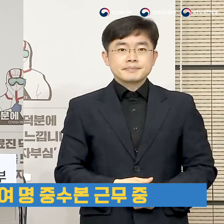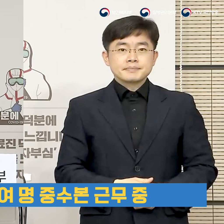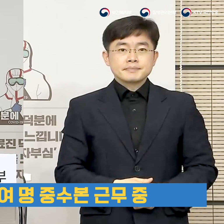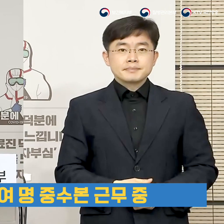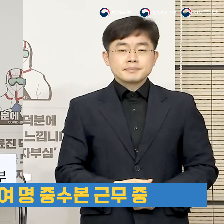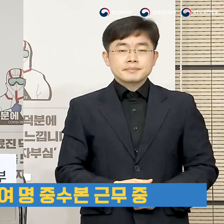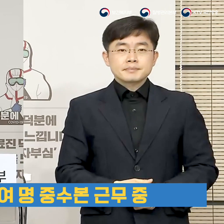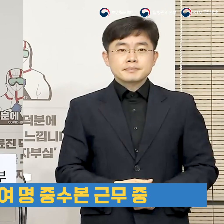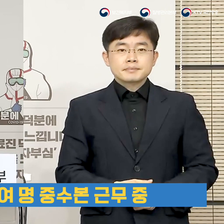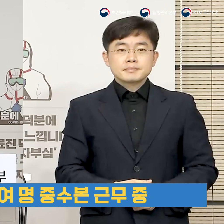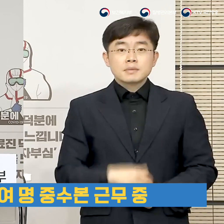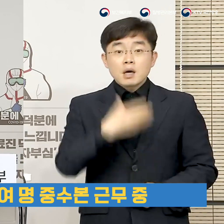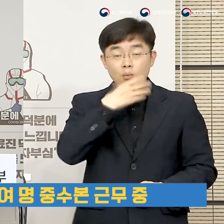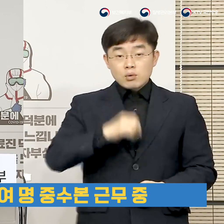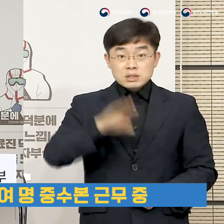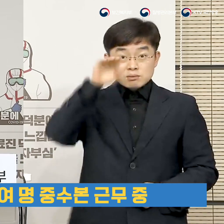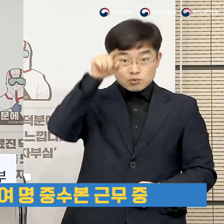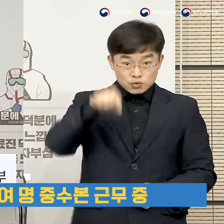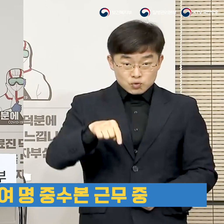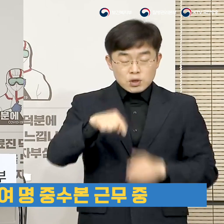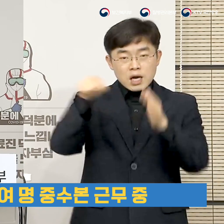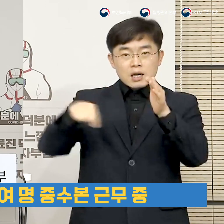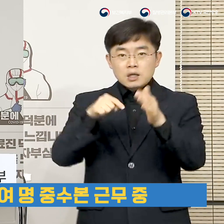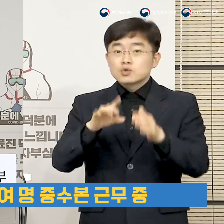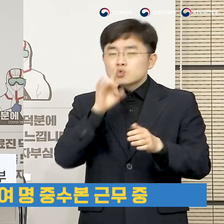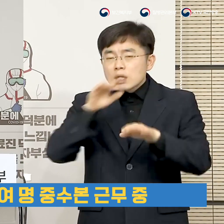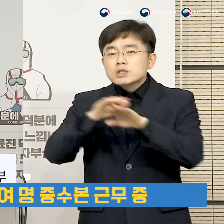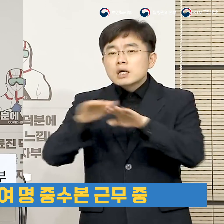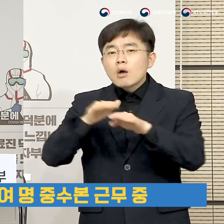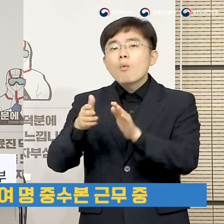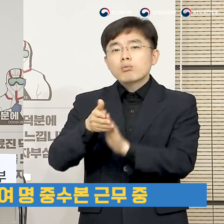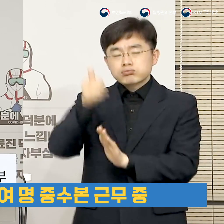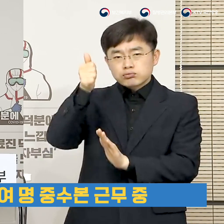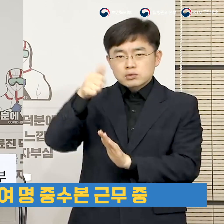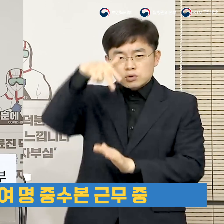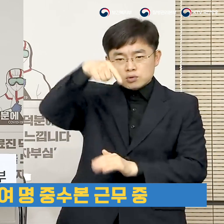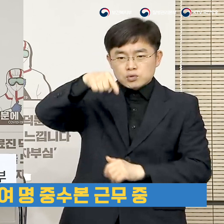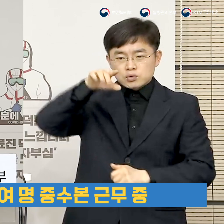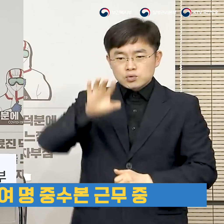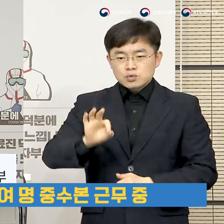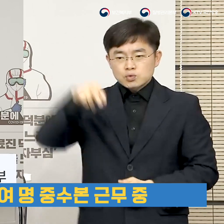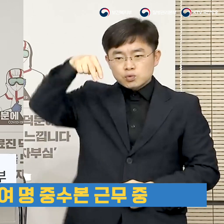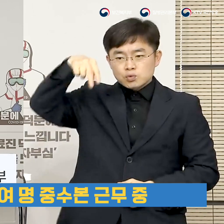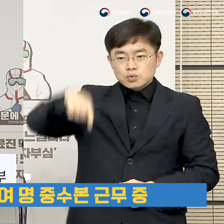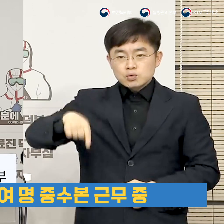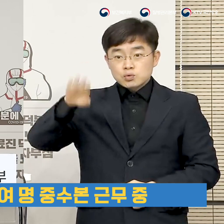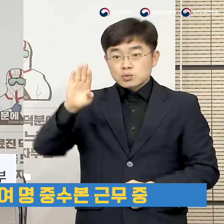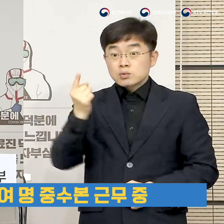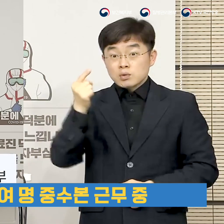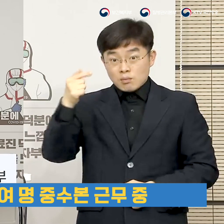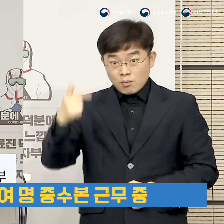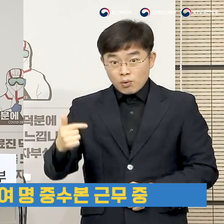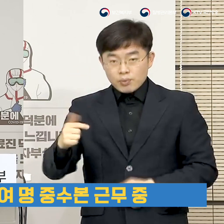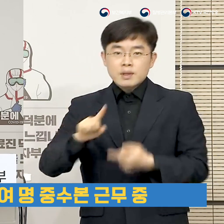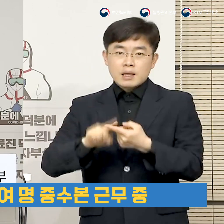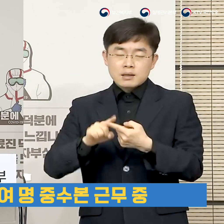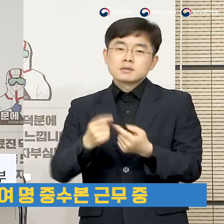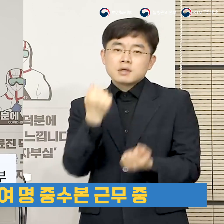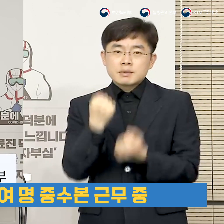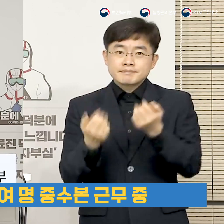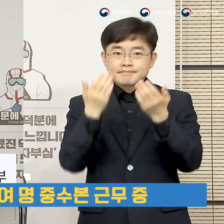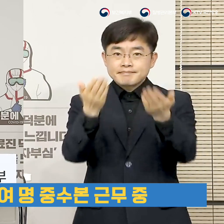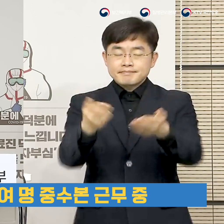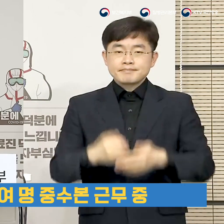보건복지부가 담당하고 있는 이제 중앙사고수습본부 중수본의 경우를 좀 구체적으로 말씀을 드리면